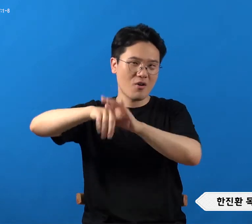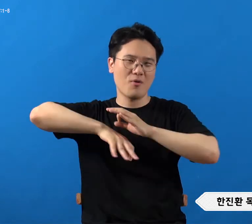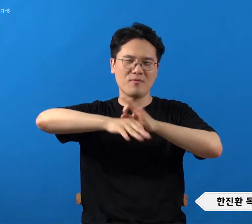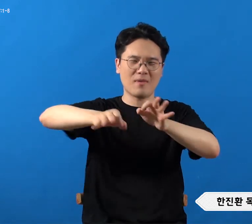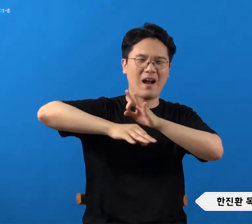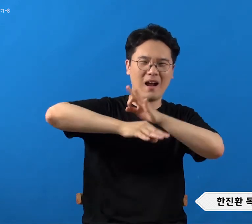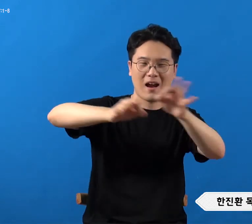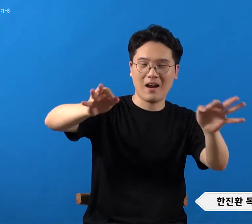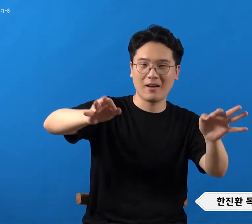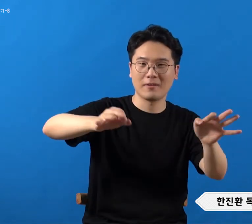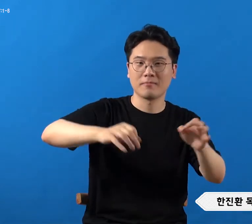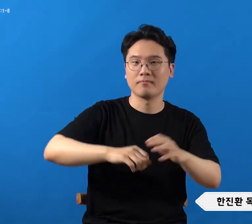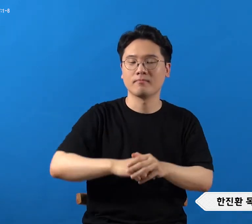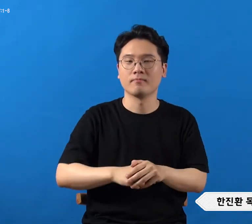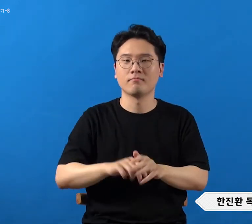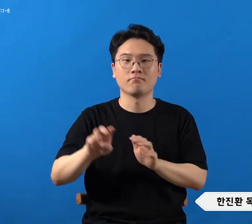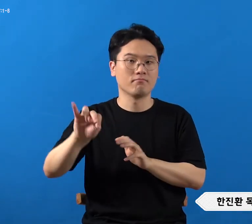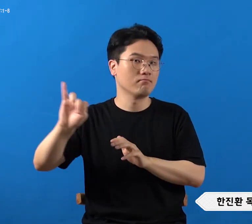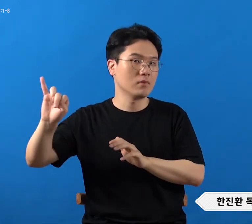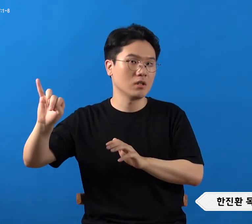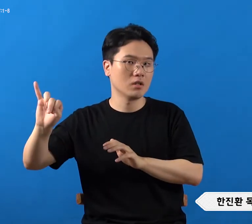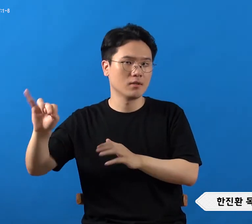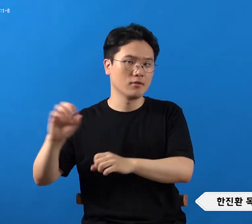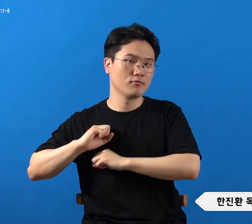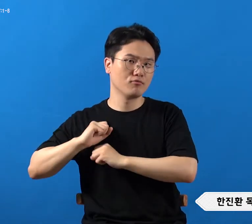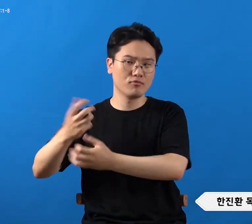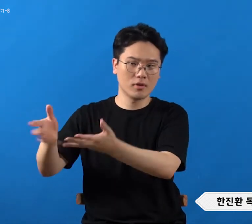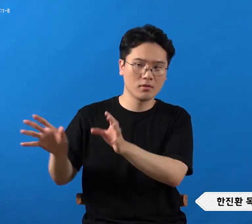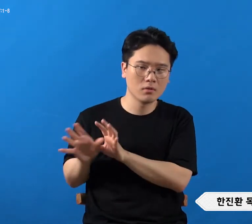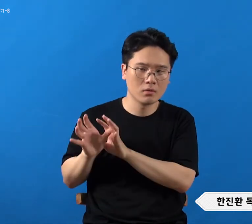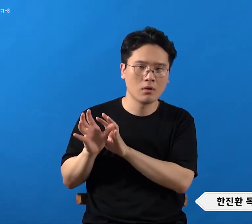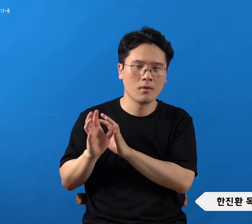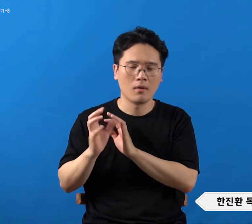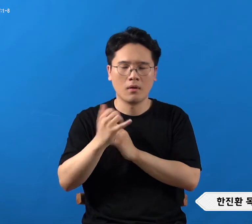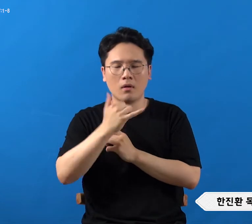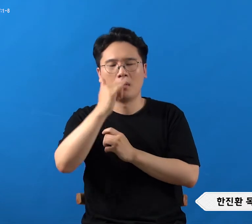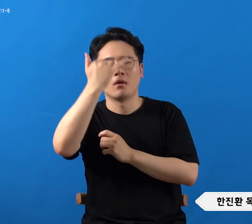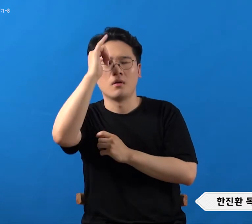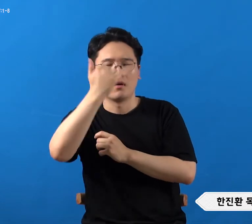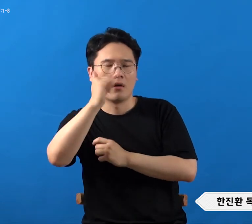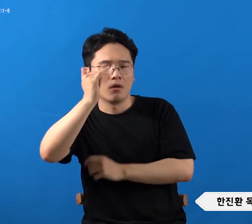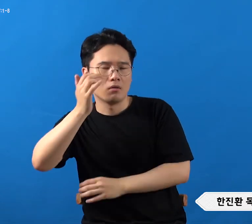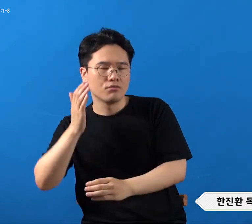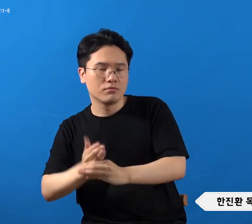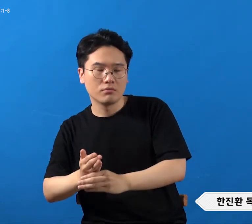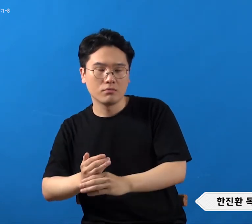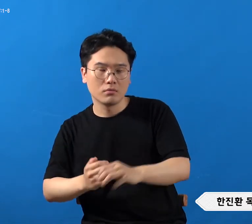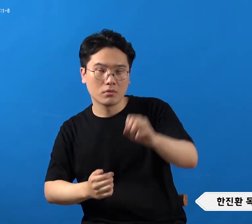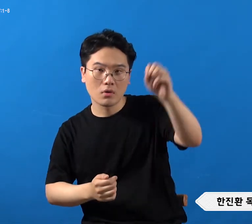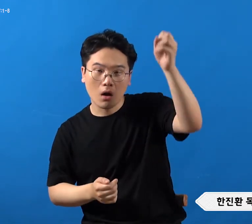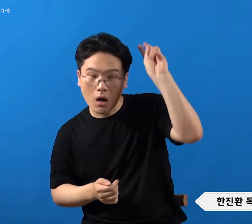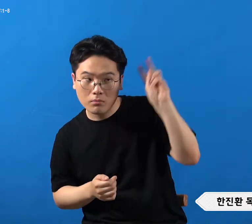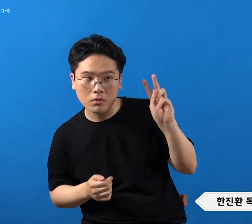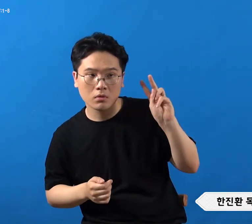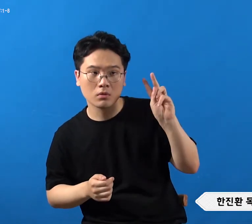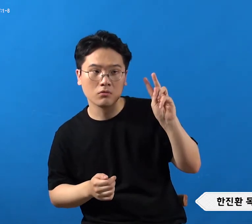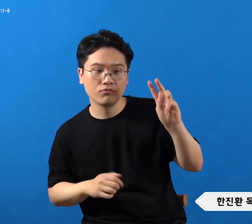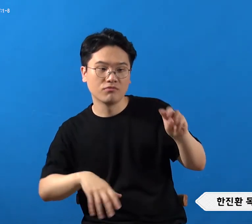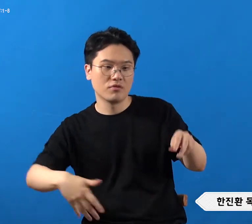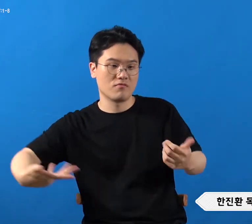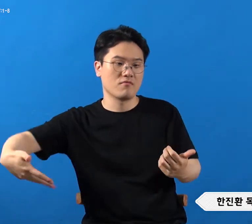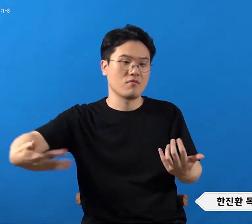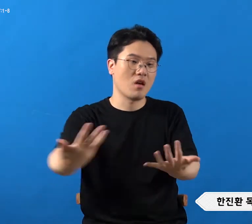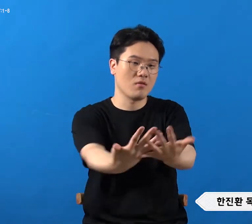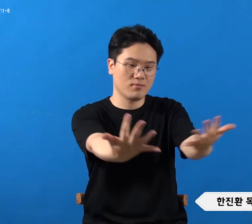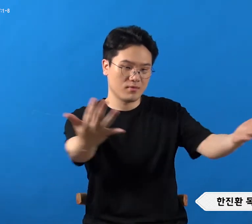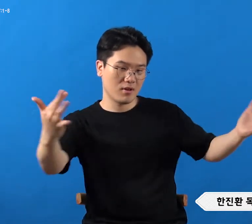질러댑니다. 미디안 군사들은 곤하게 잠을 자고 있다가 갑자기 막 자기들을 애워싸고